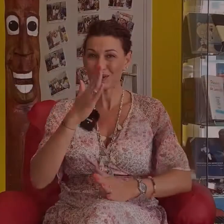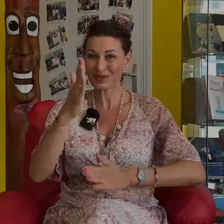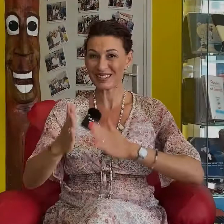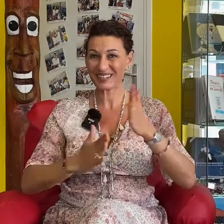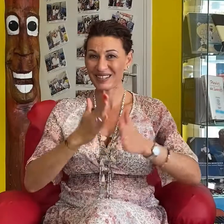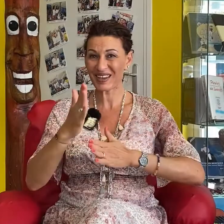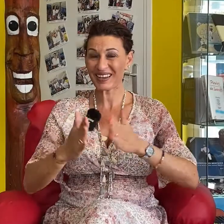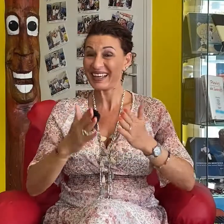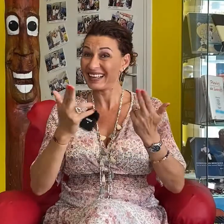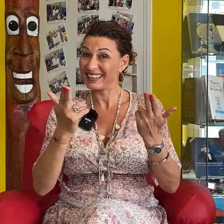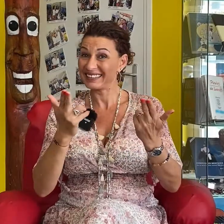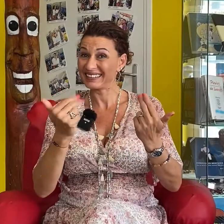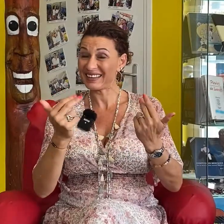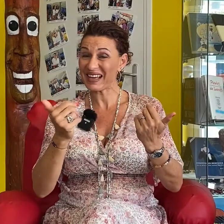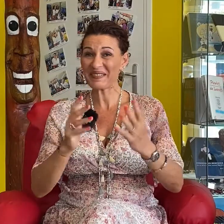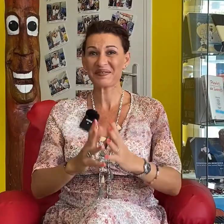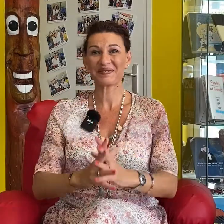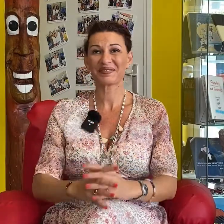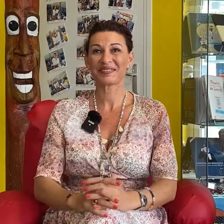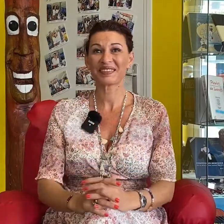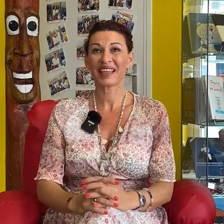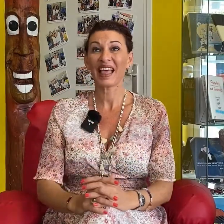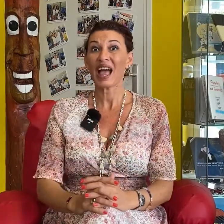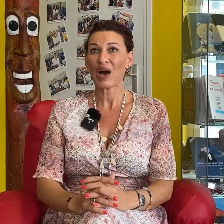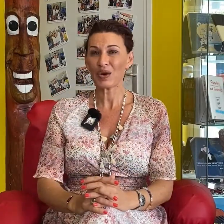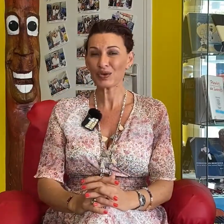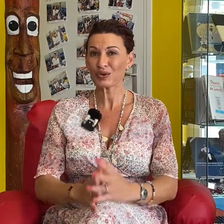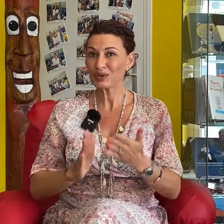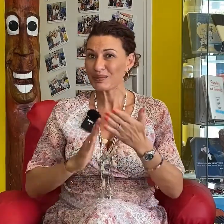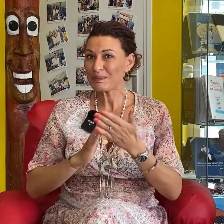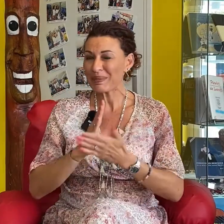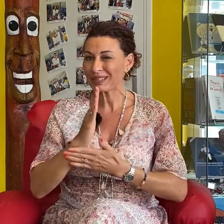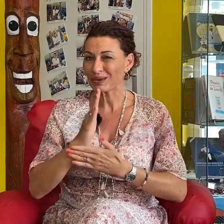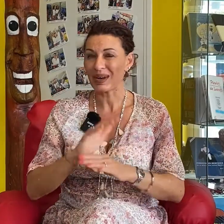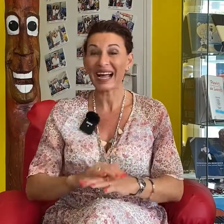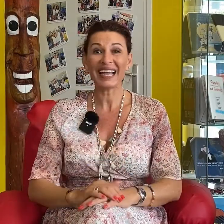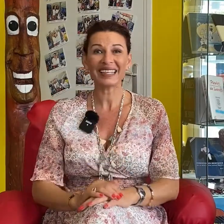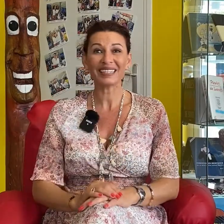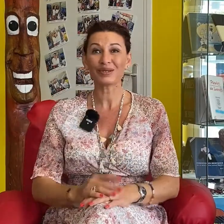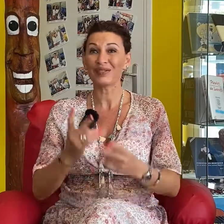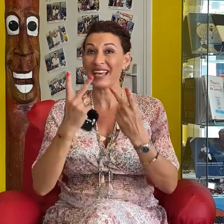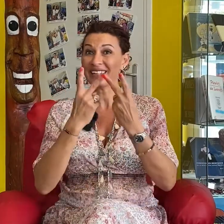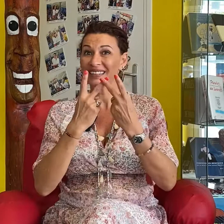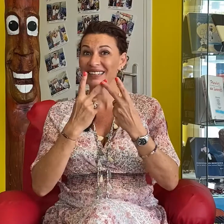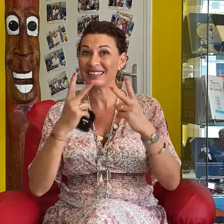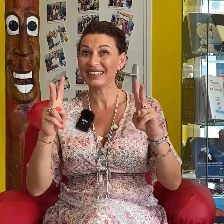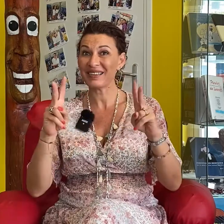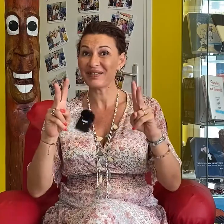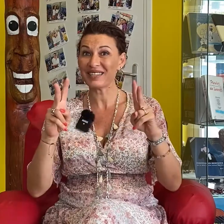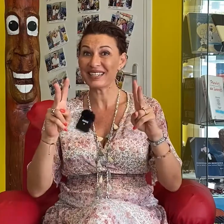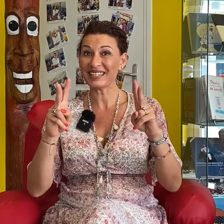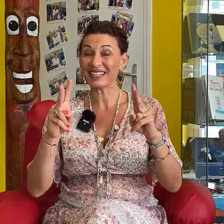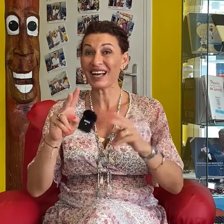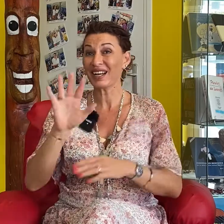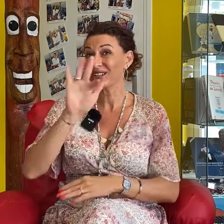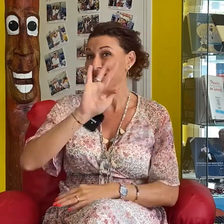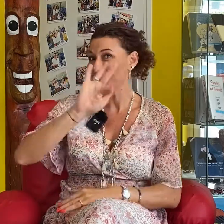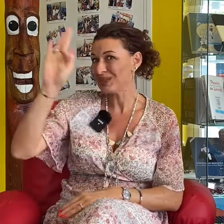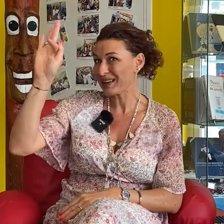Bonjour les signeurs, ça va? Aujourd'hui, partons à la découverte des villes de la